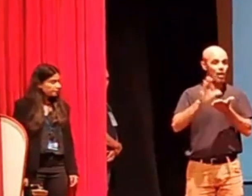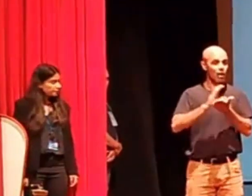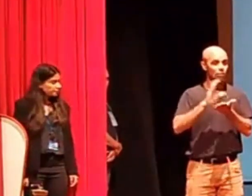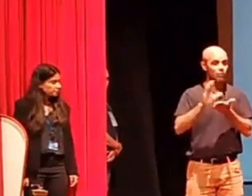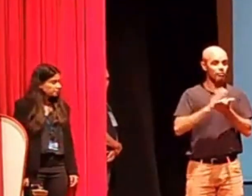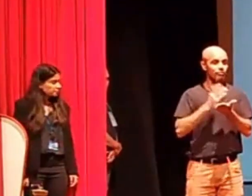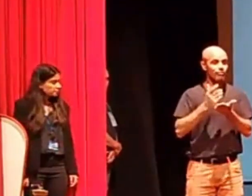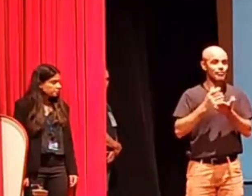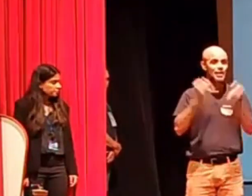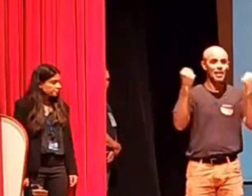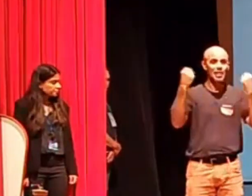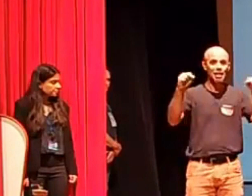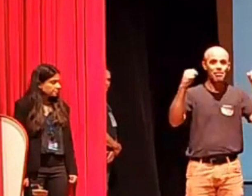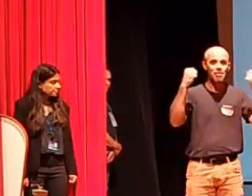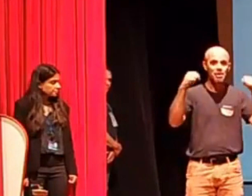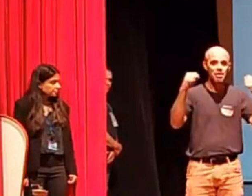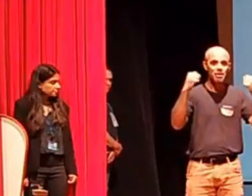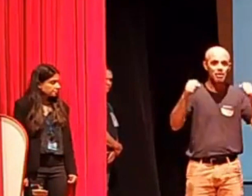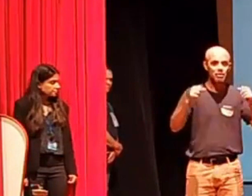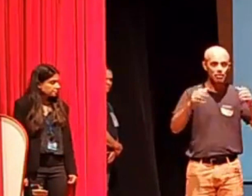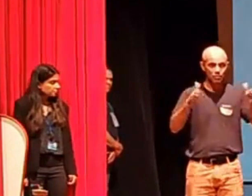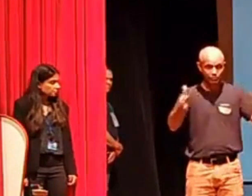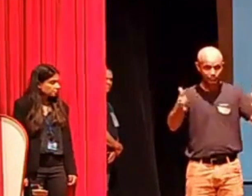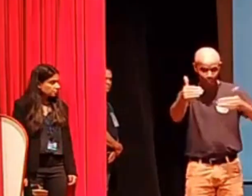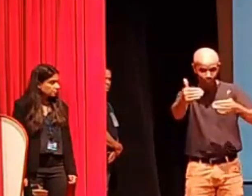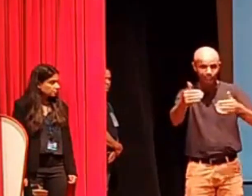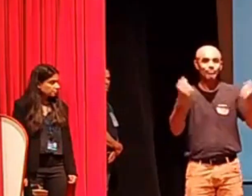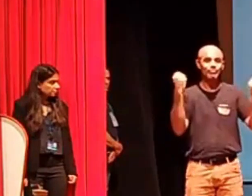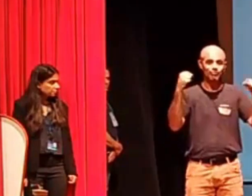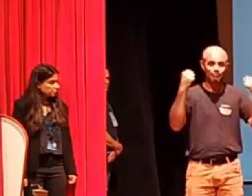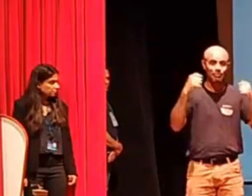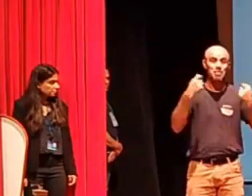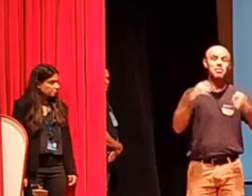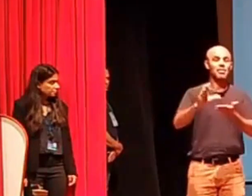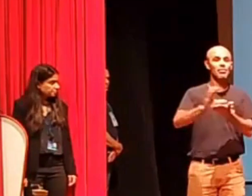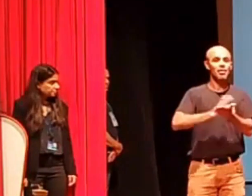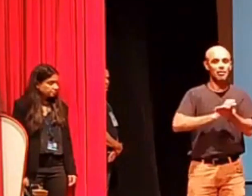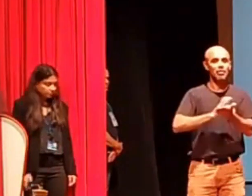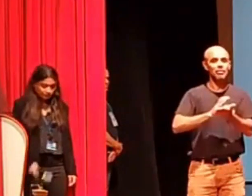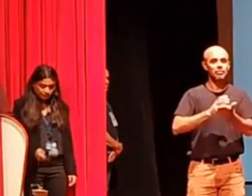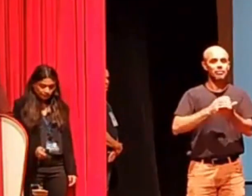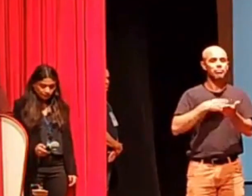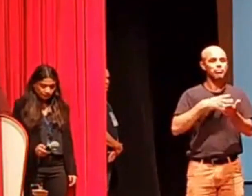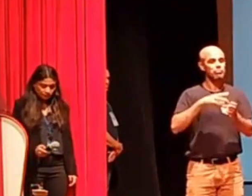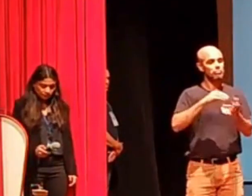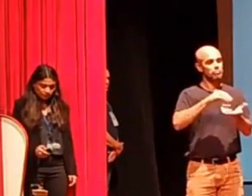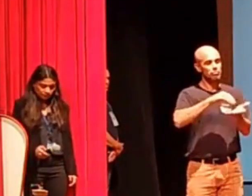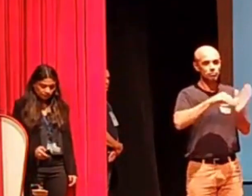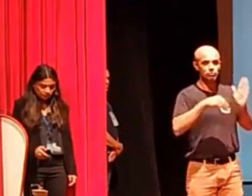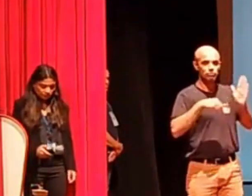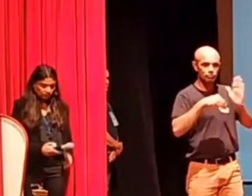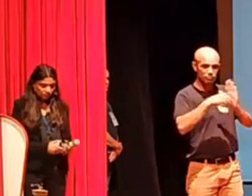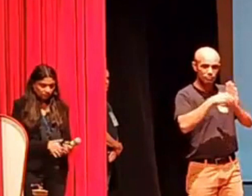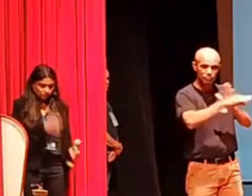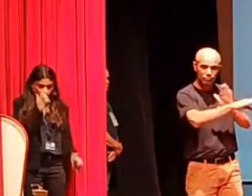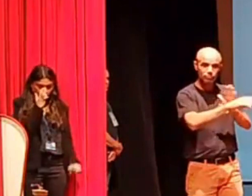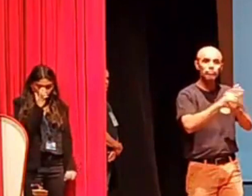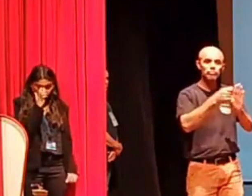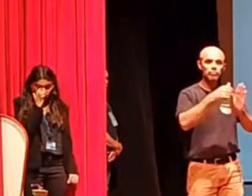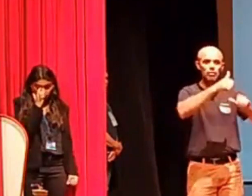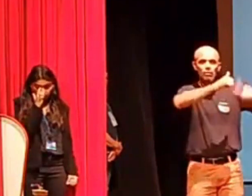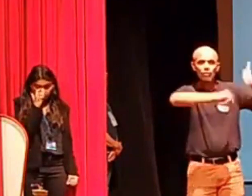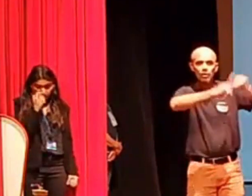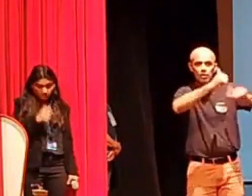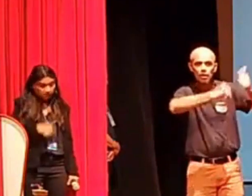gente fala em academias, a gente necessita da verba. Mas vamos fazer uma indicação à prefeita para que seja avaliado